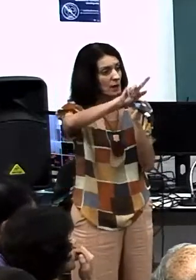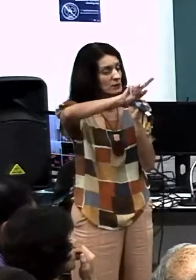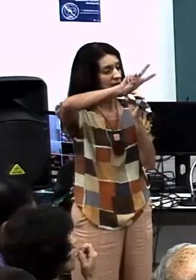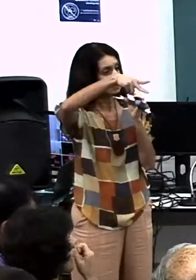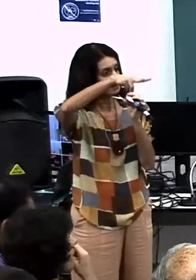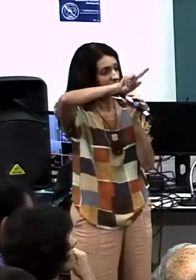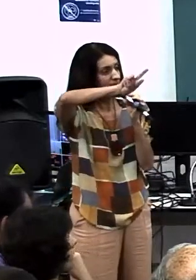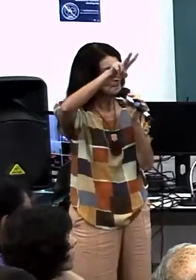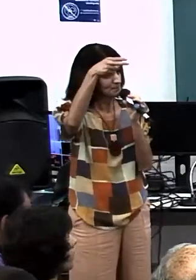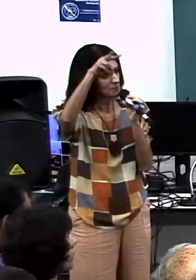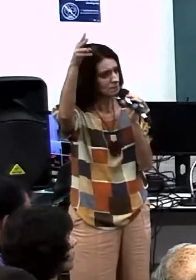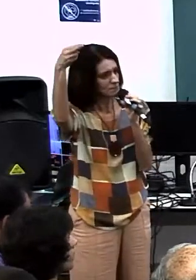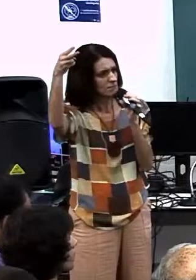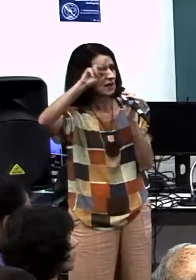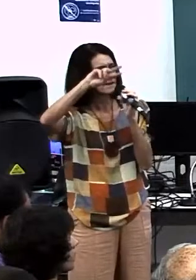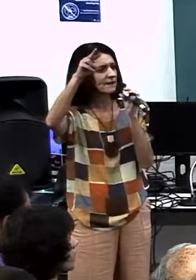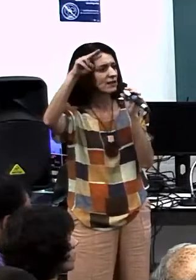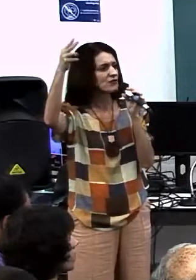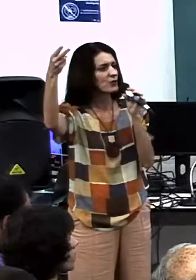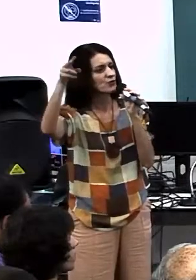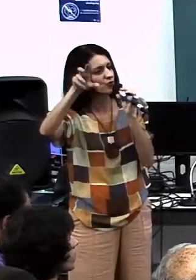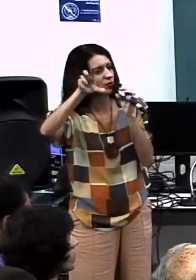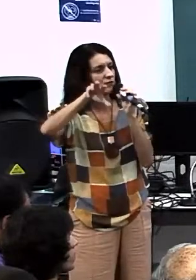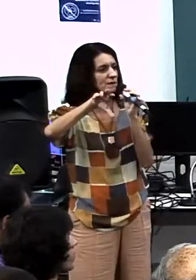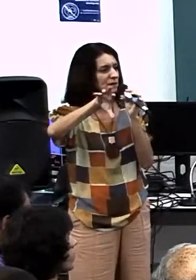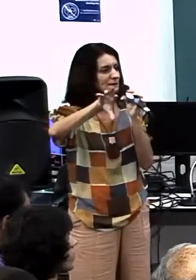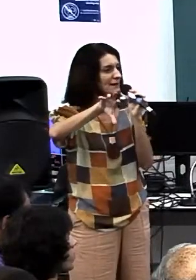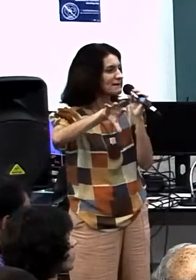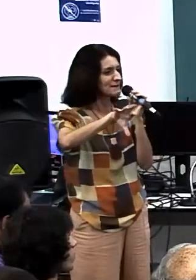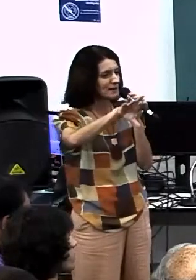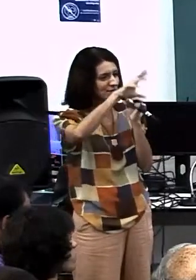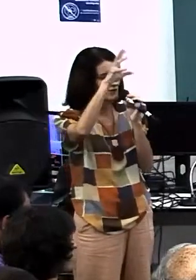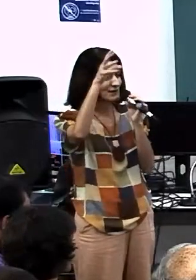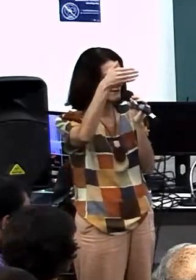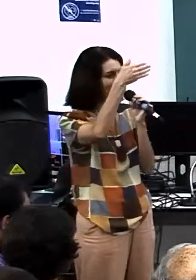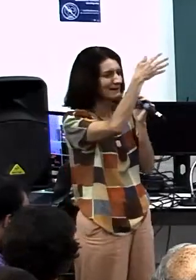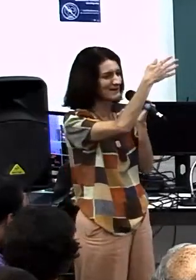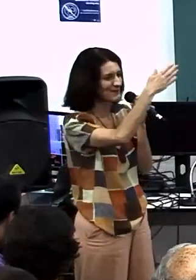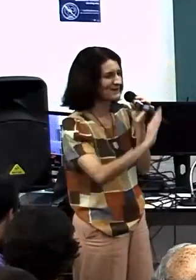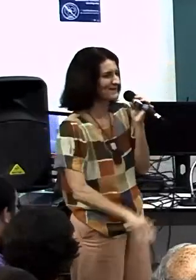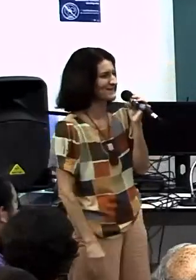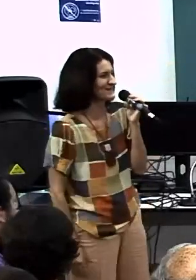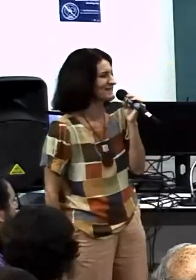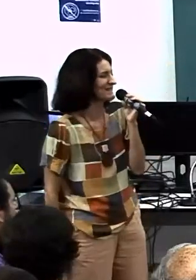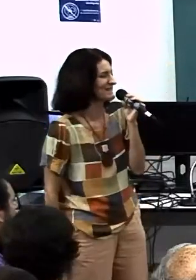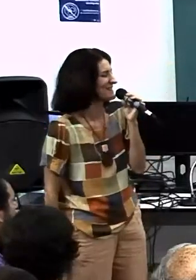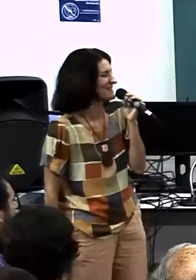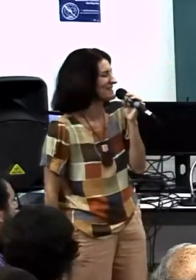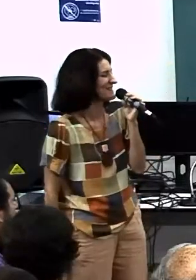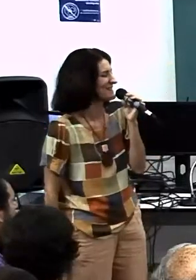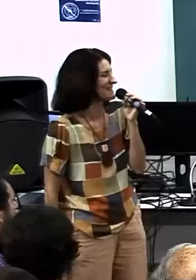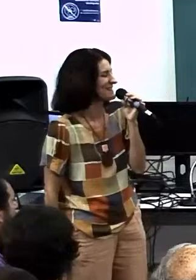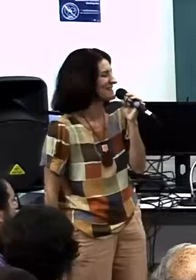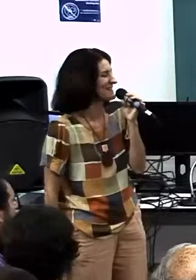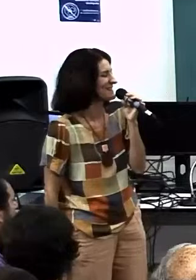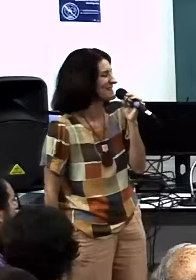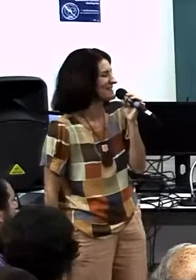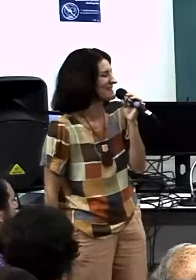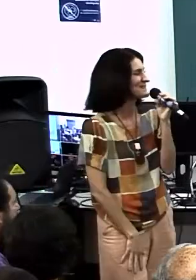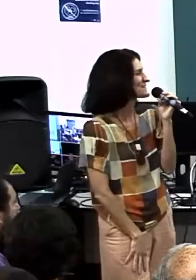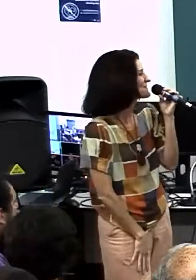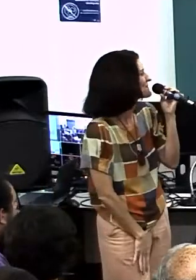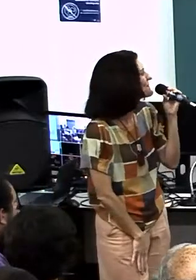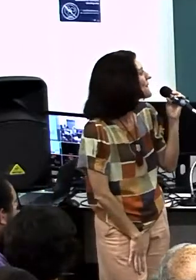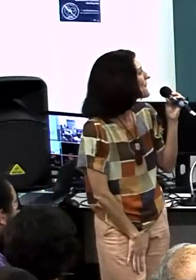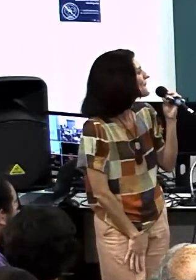Então, alterna as três consoantes para dar essa espécie de trava-língua que vocês têm, né, do qual vocês riram quando